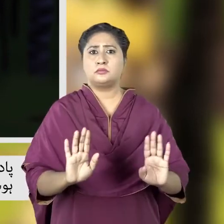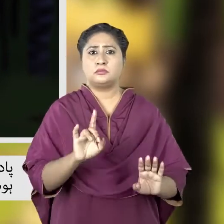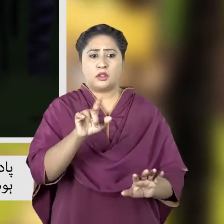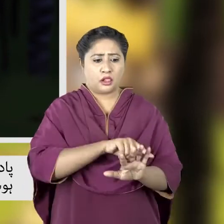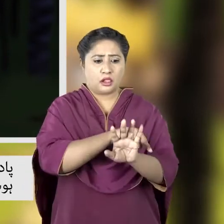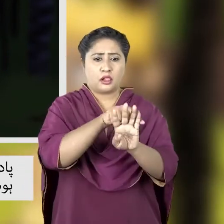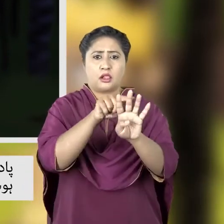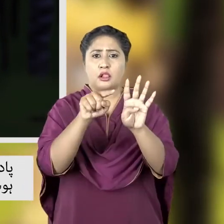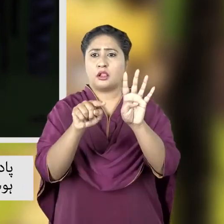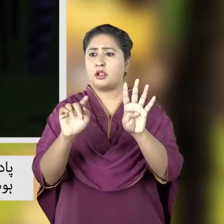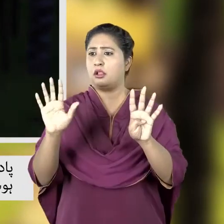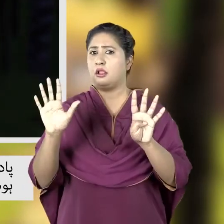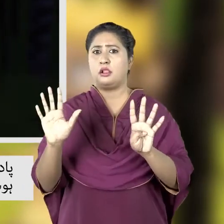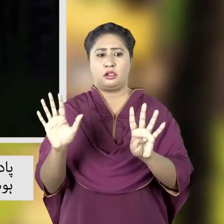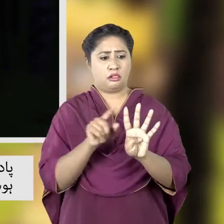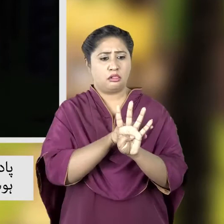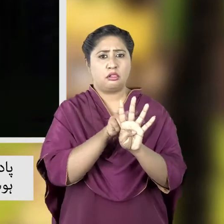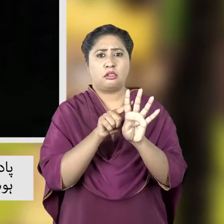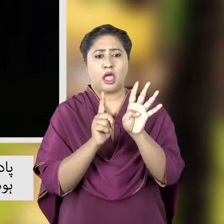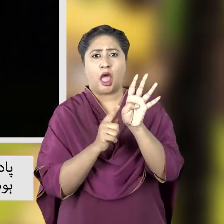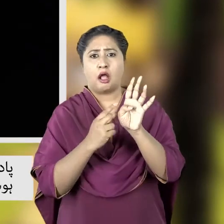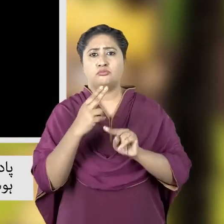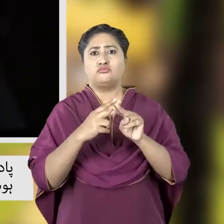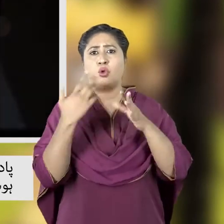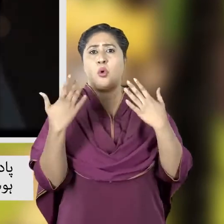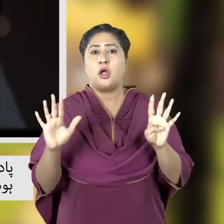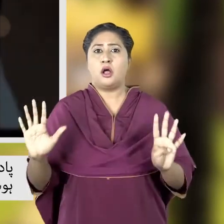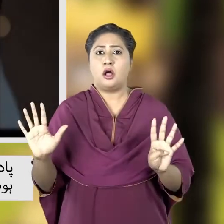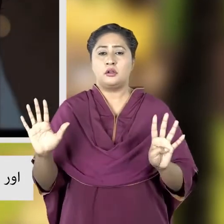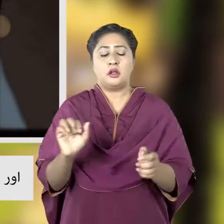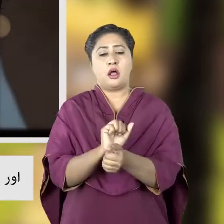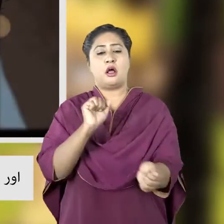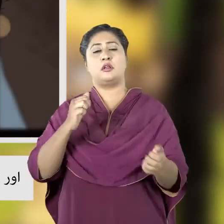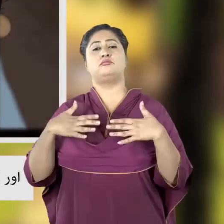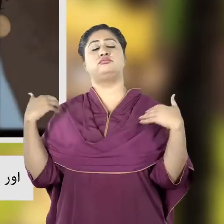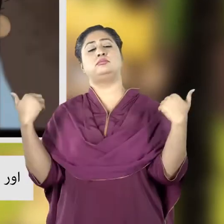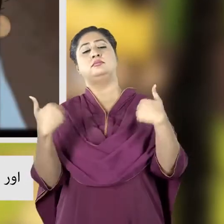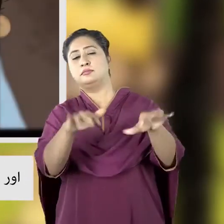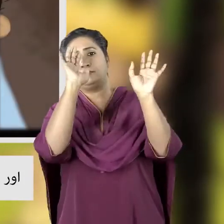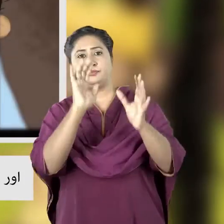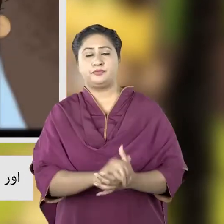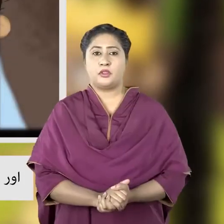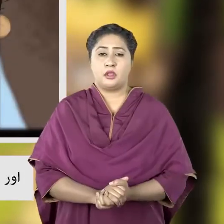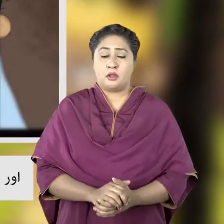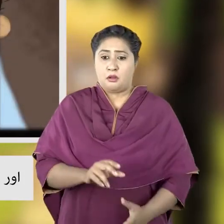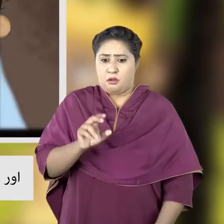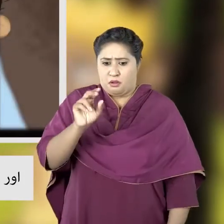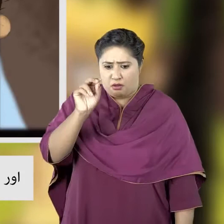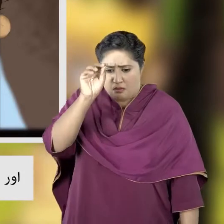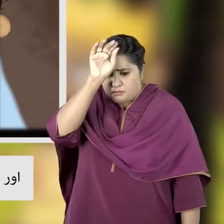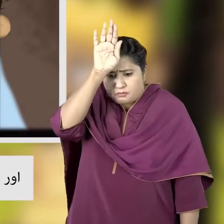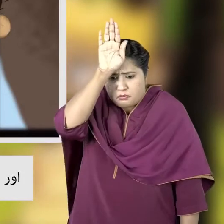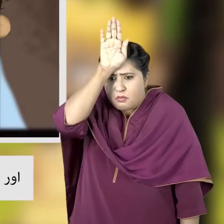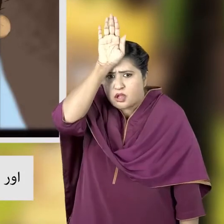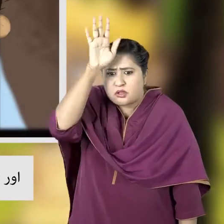اس کی صرف نو انگلیاں ہیں اور اس طرح انہوں نے اسے آزاد کر دیا